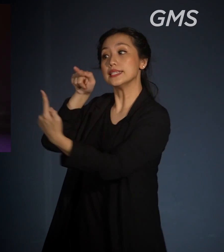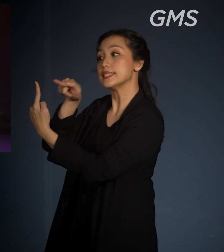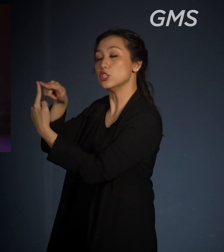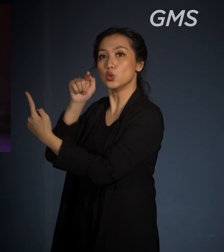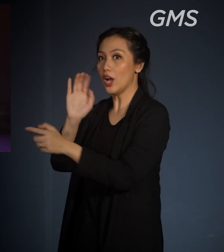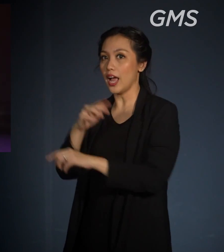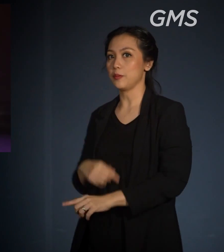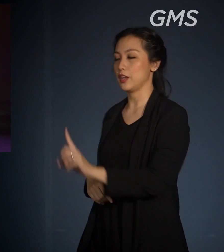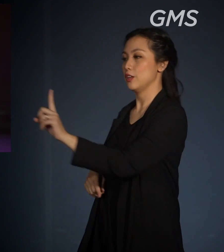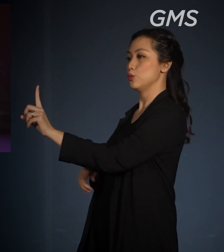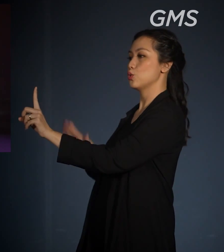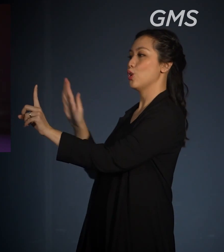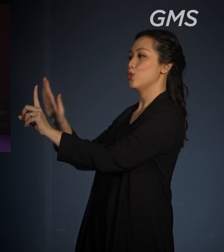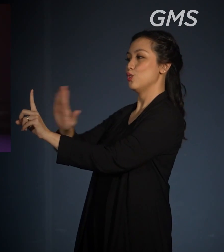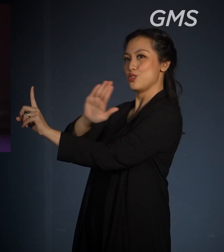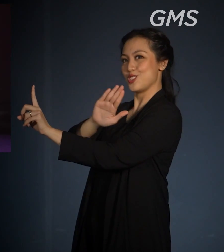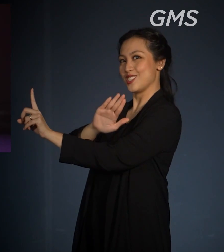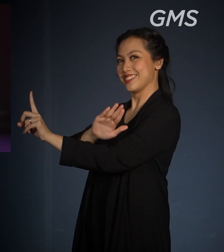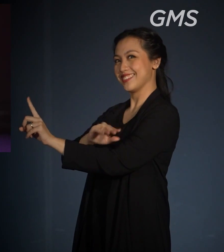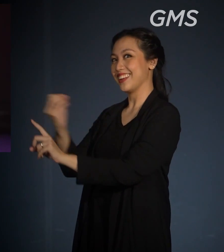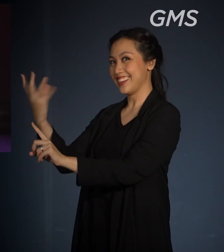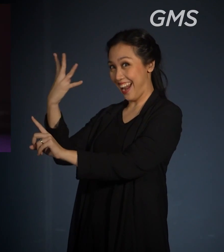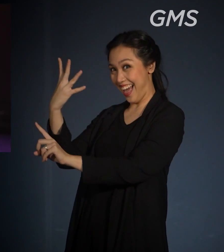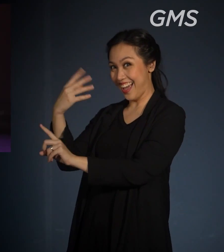akan pernah muncul kalau gak ada masalah.